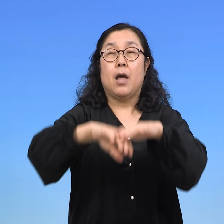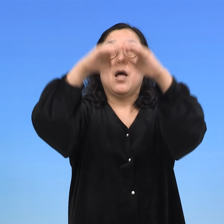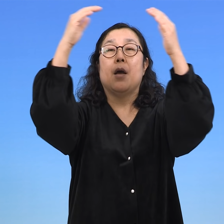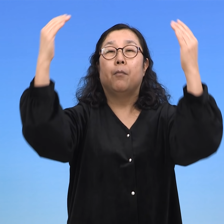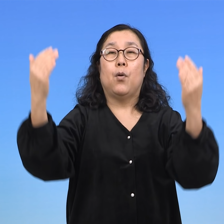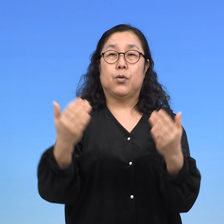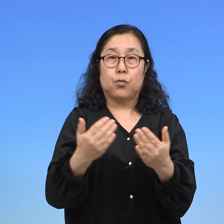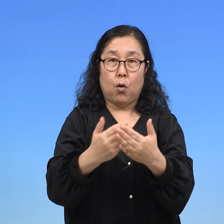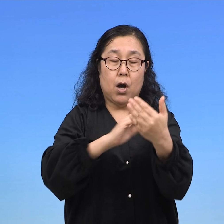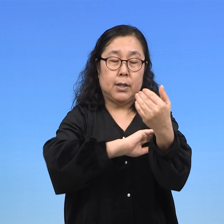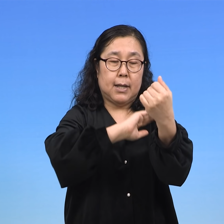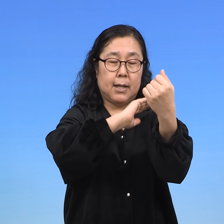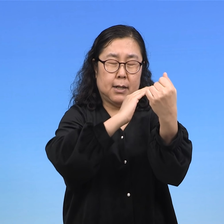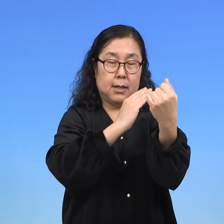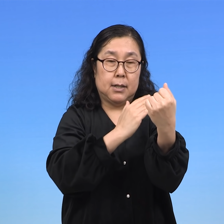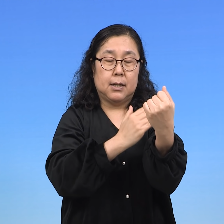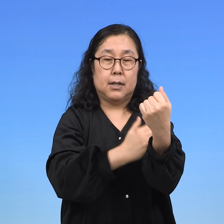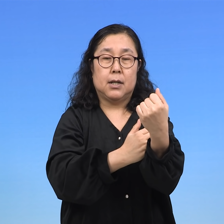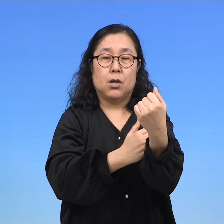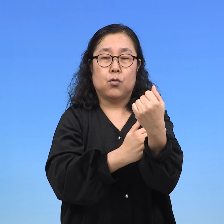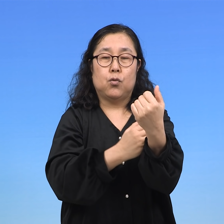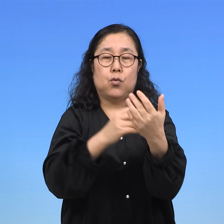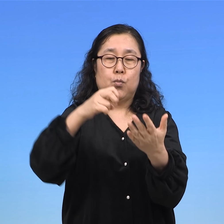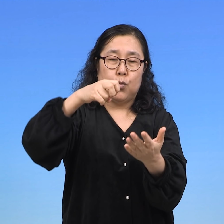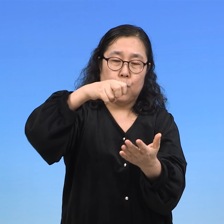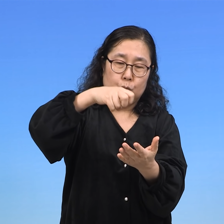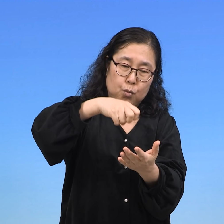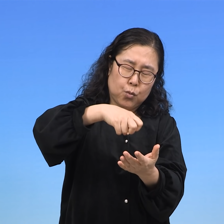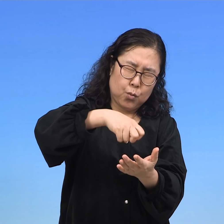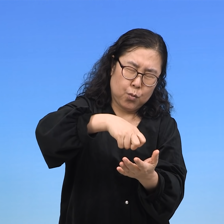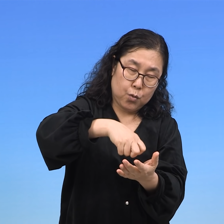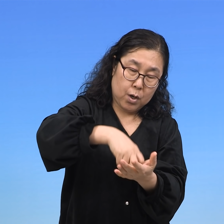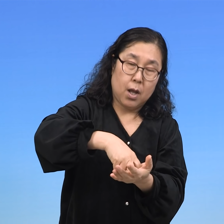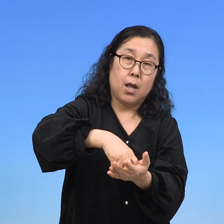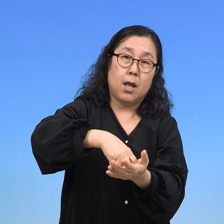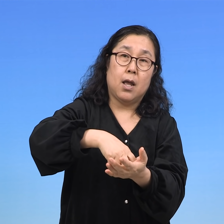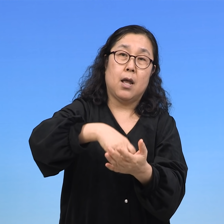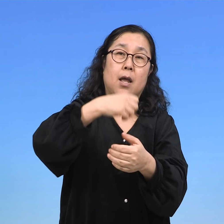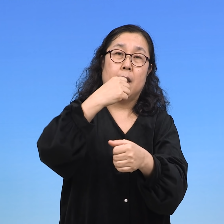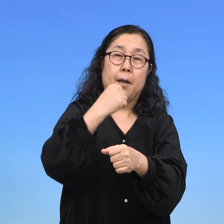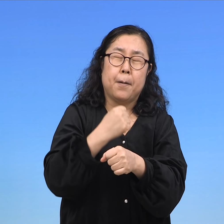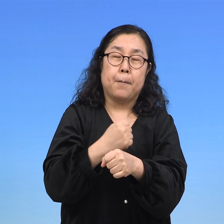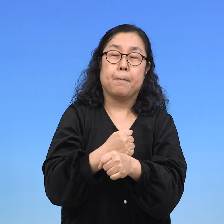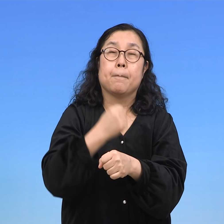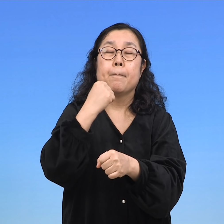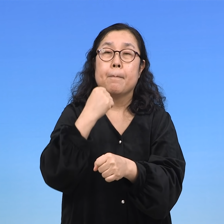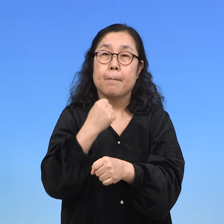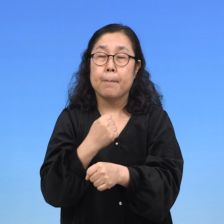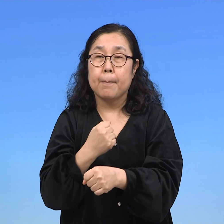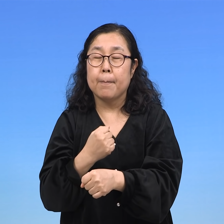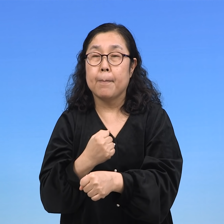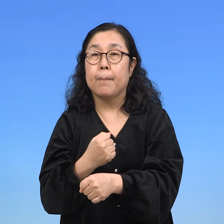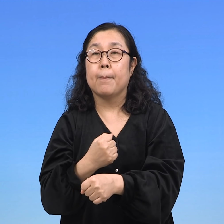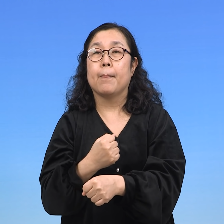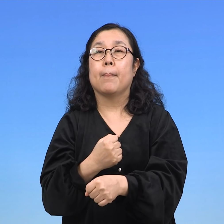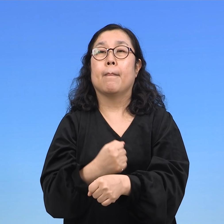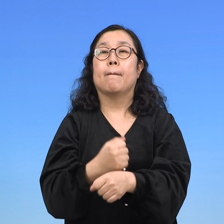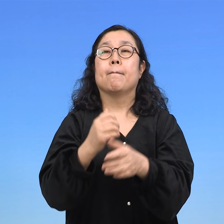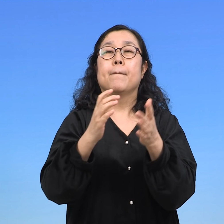모든 권세들 굴복하네. 여러분 주신 사명을 가지고 꿈을 가지고 선포하시기